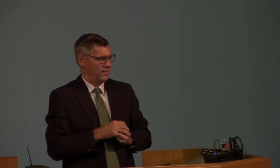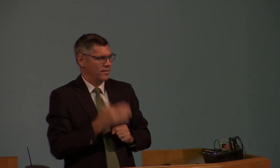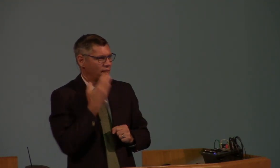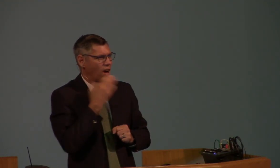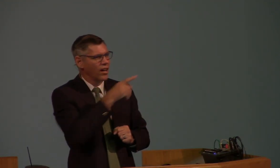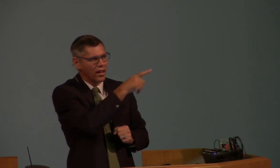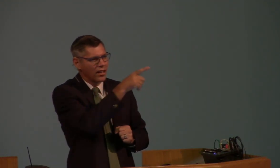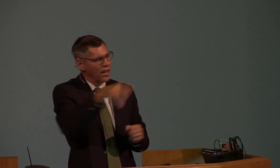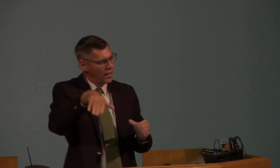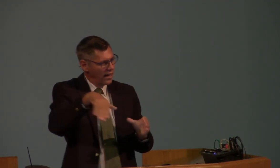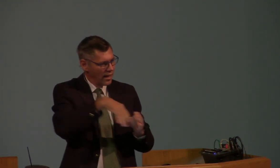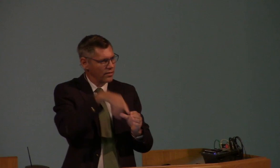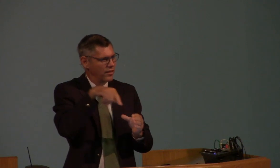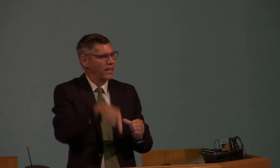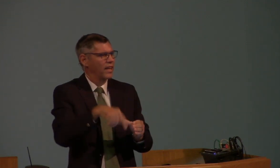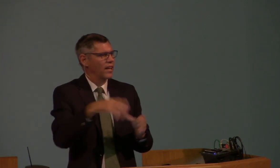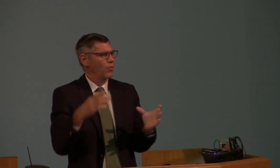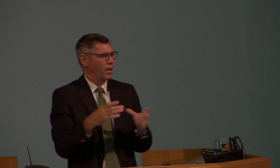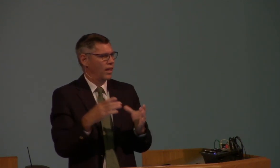Dankie dat julle deel is van hierdie gemeente.